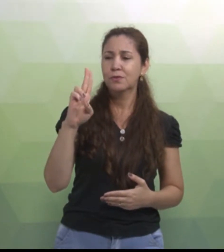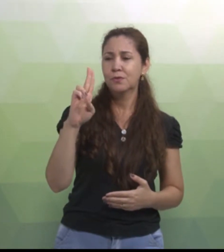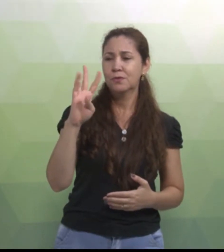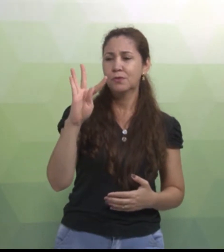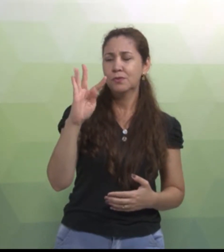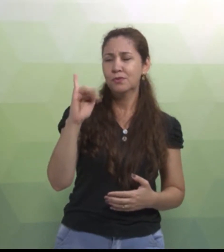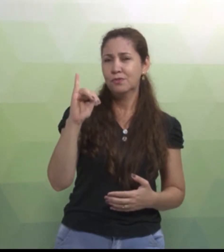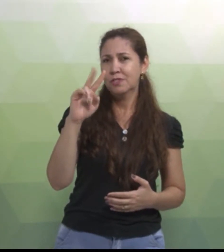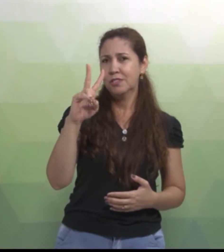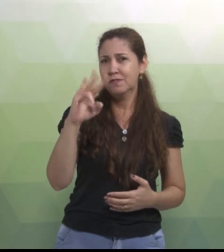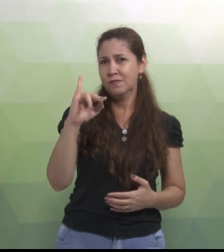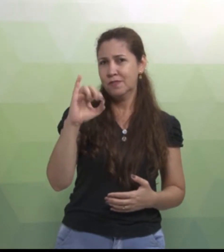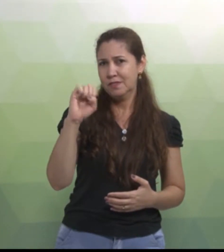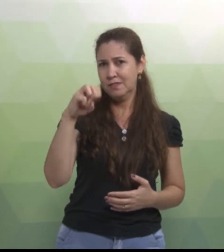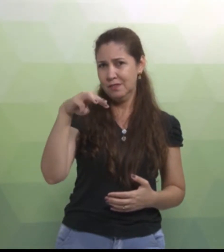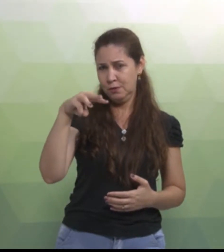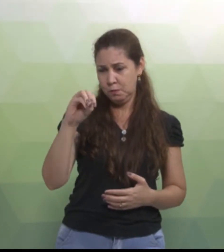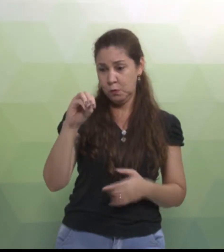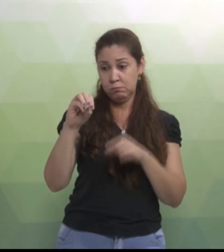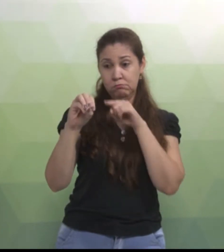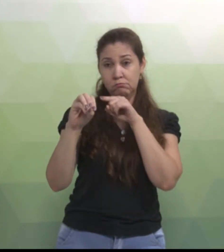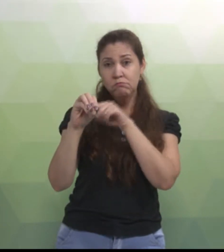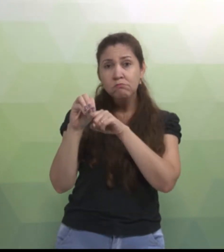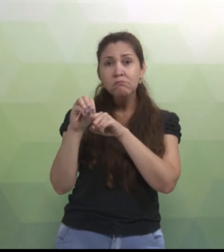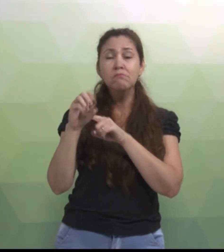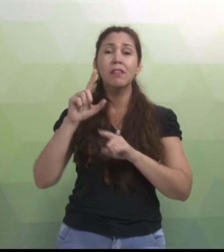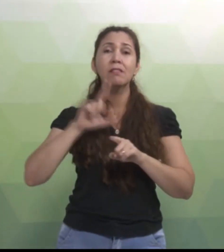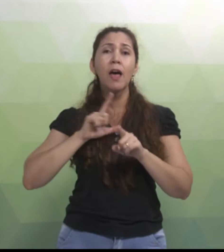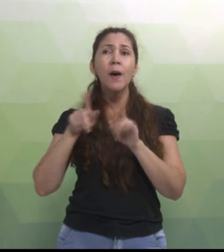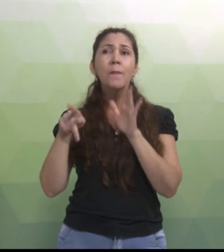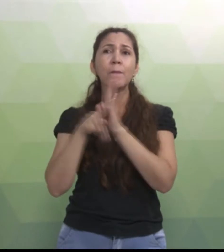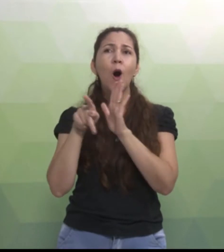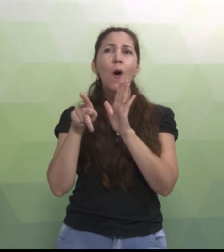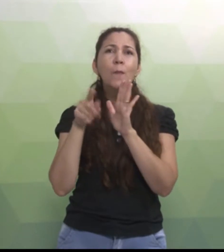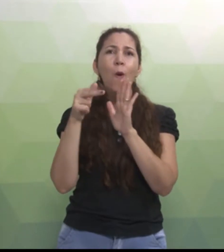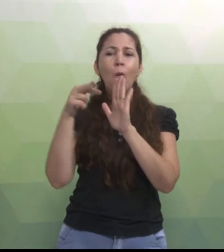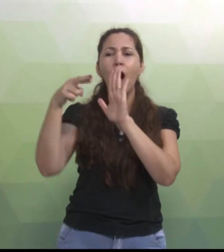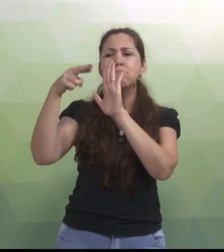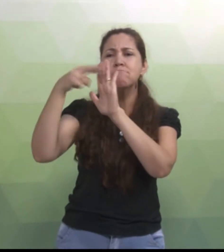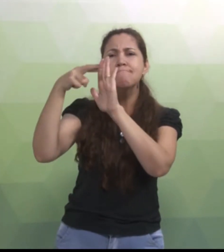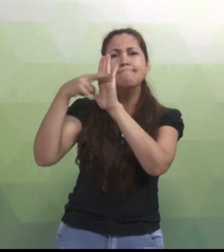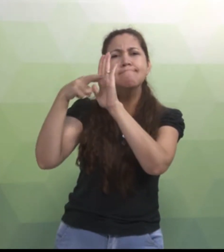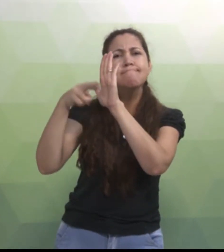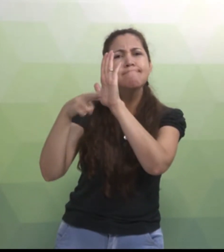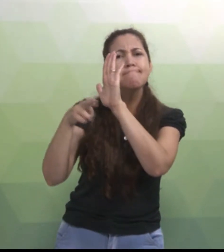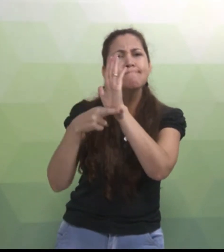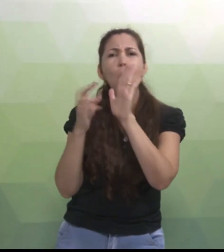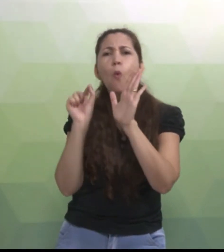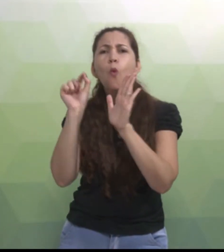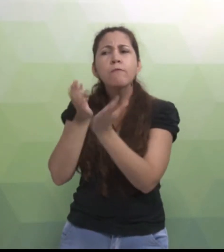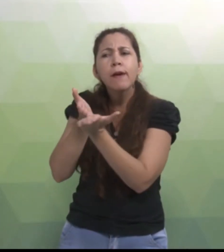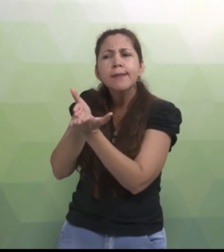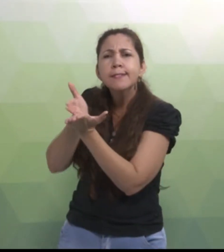O construtivismo mostra os caminhos a serem seguidos na metodologia, seriam as